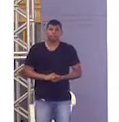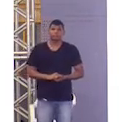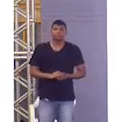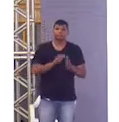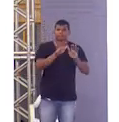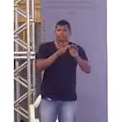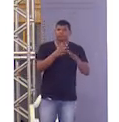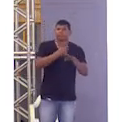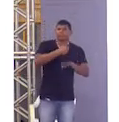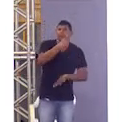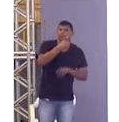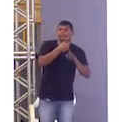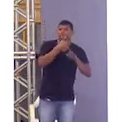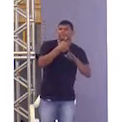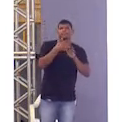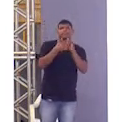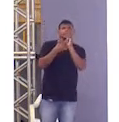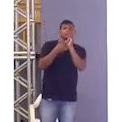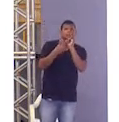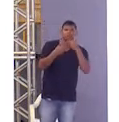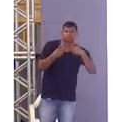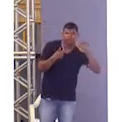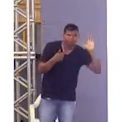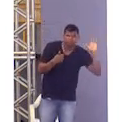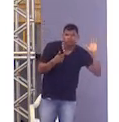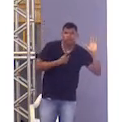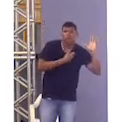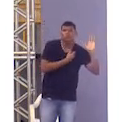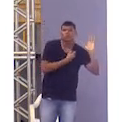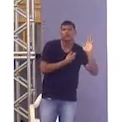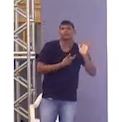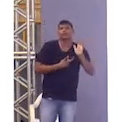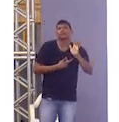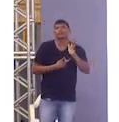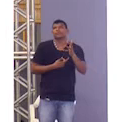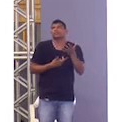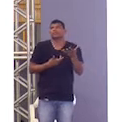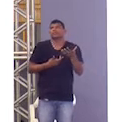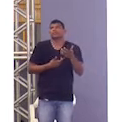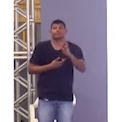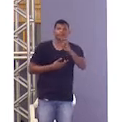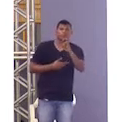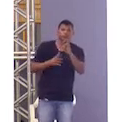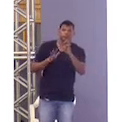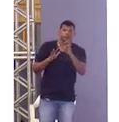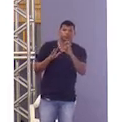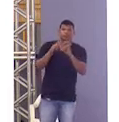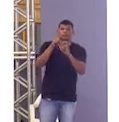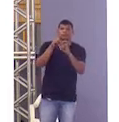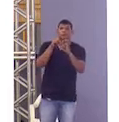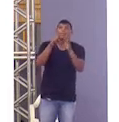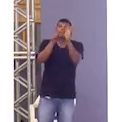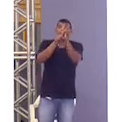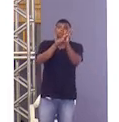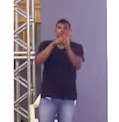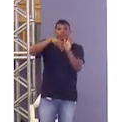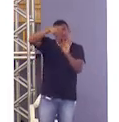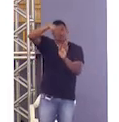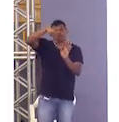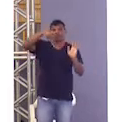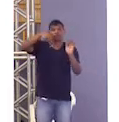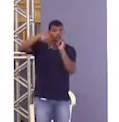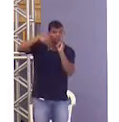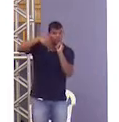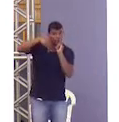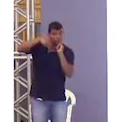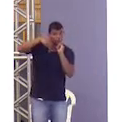tem um número A elevado a um expoente negativo, A elevado a menos N. Gente,